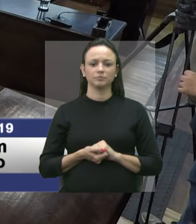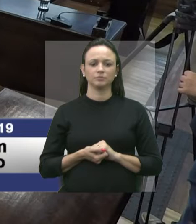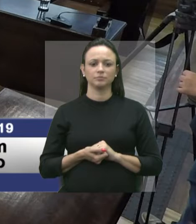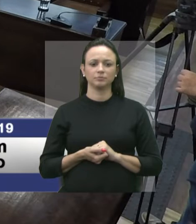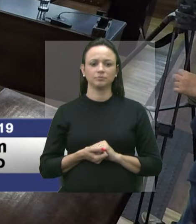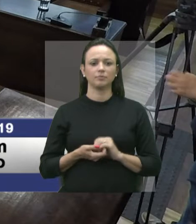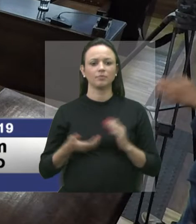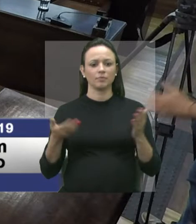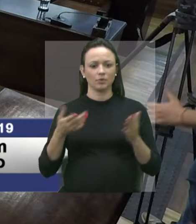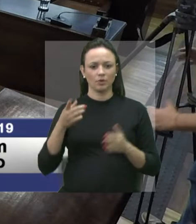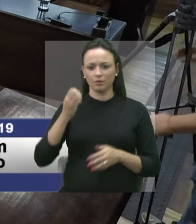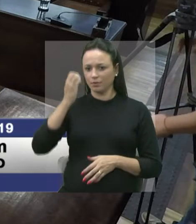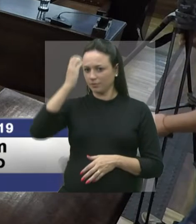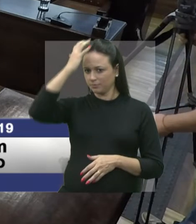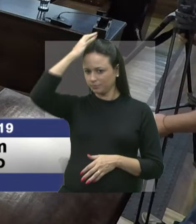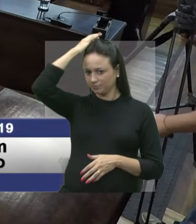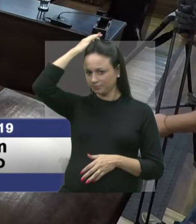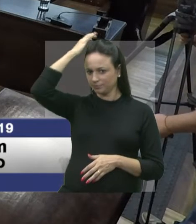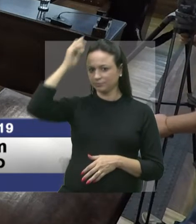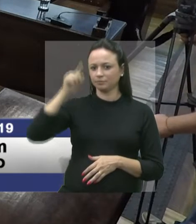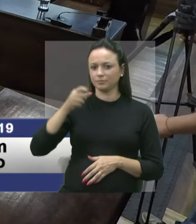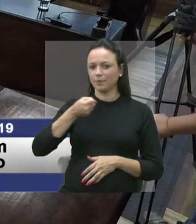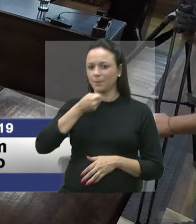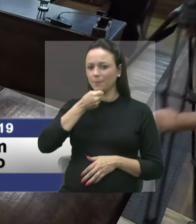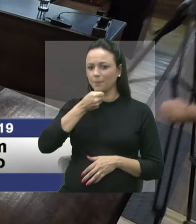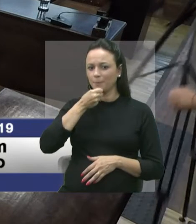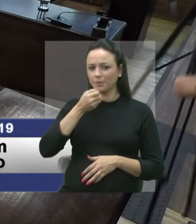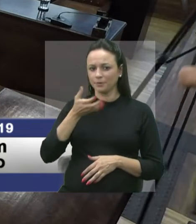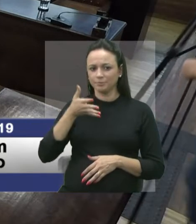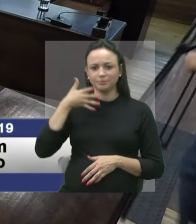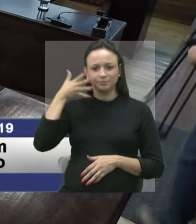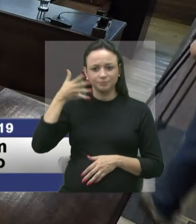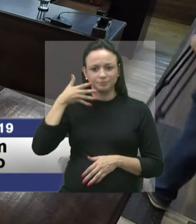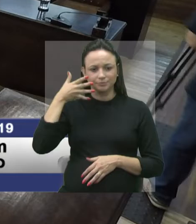Com a palavra, senhor Toninho Masson.